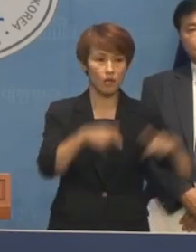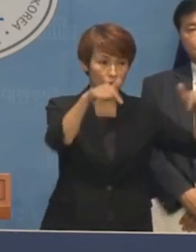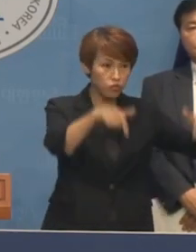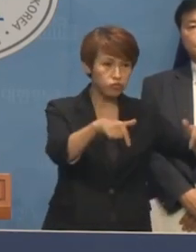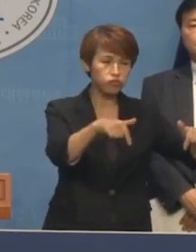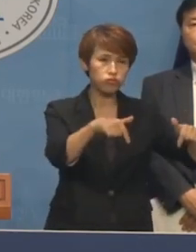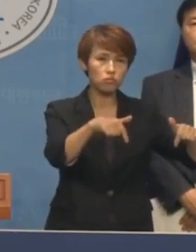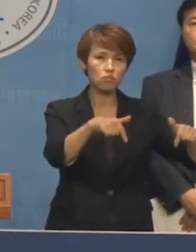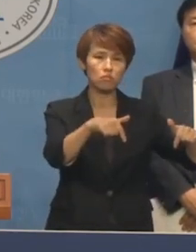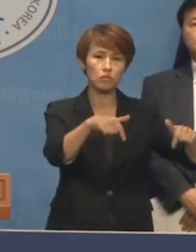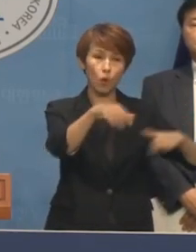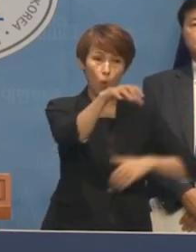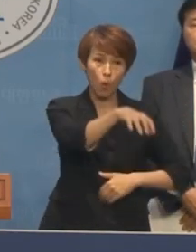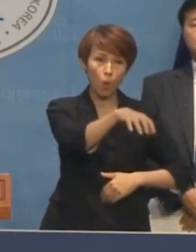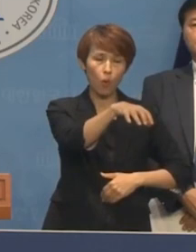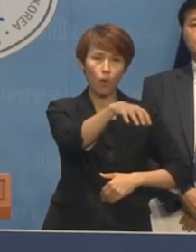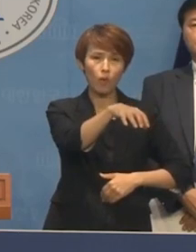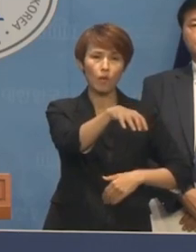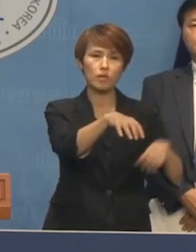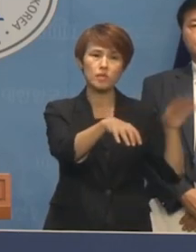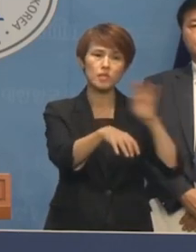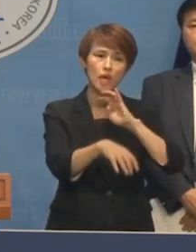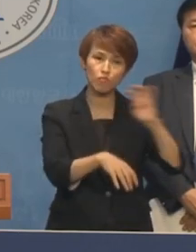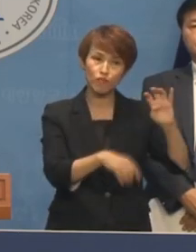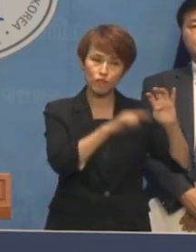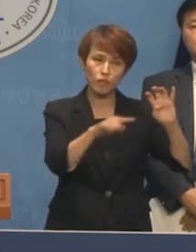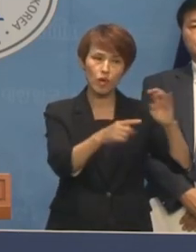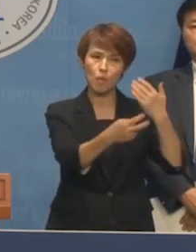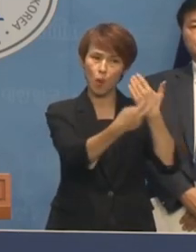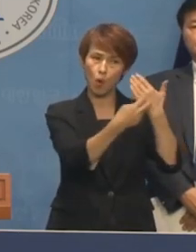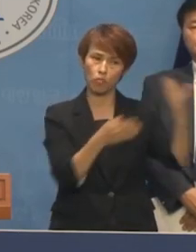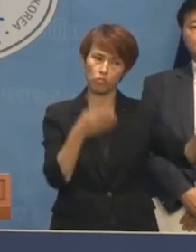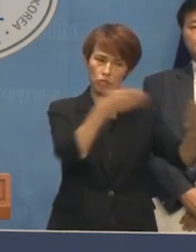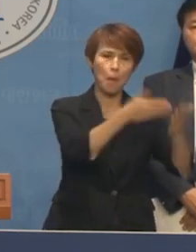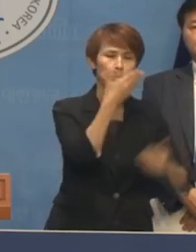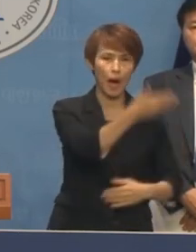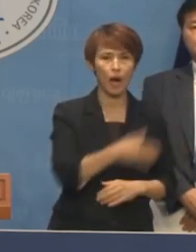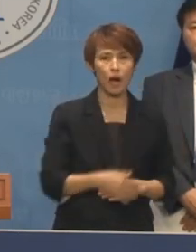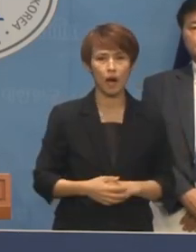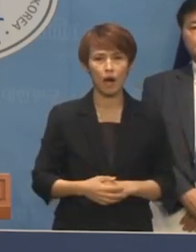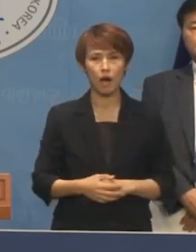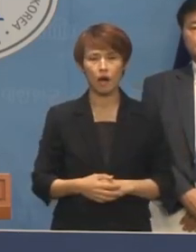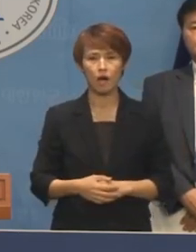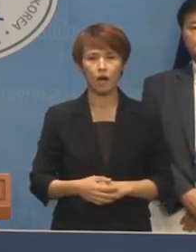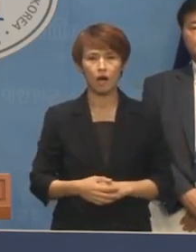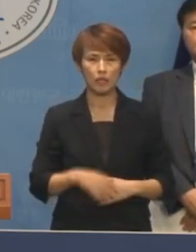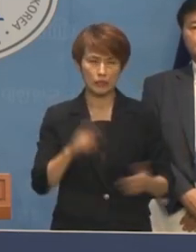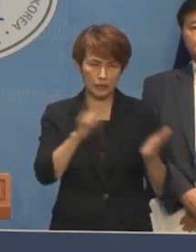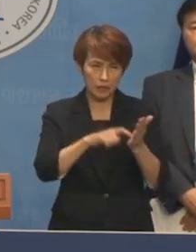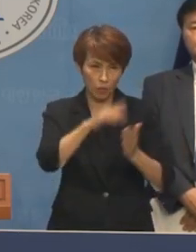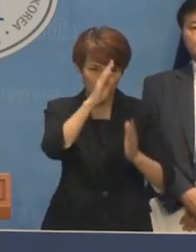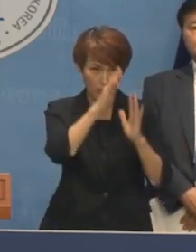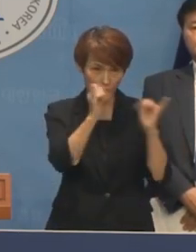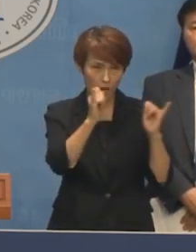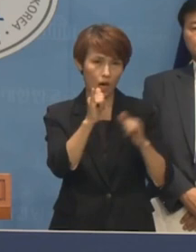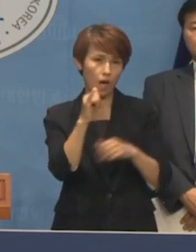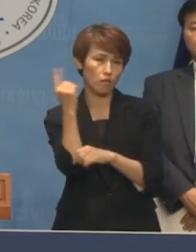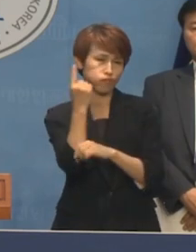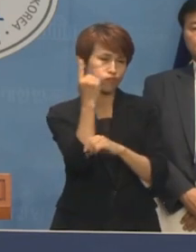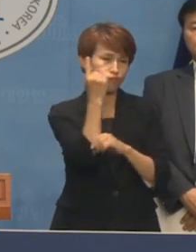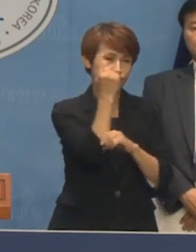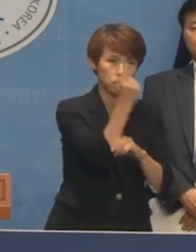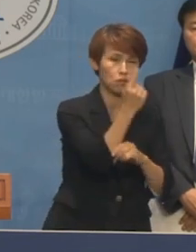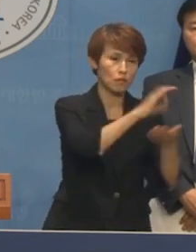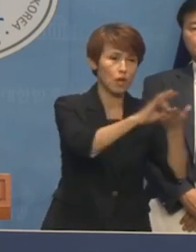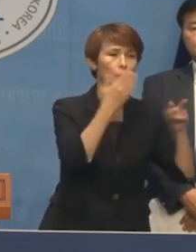40분 내외에 상급 종합병원에 도달하고 닥터 헬기로 응급 환자 이송 시간을 더 줄일 수